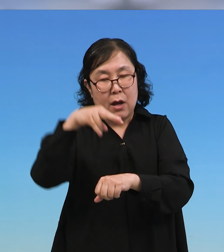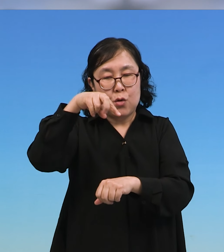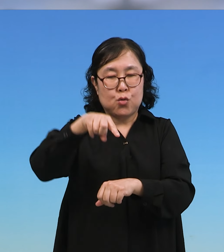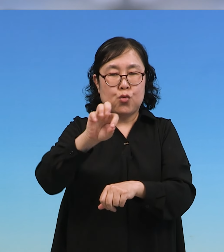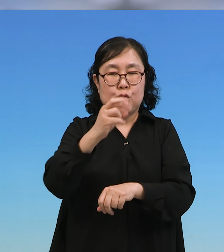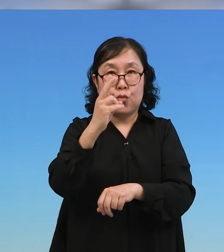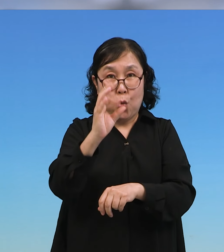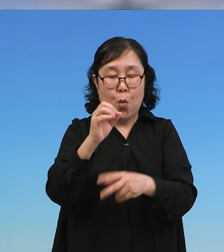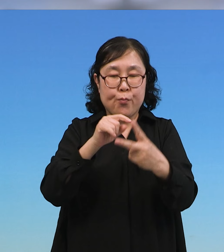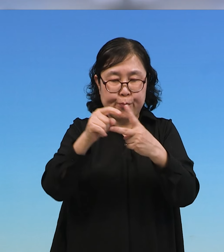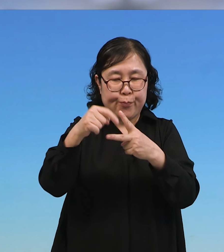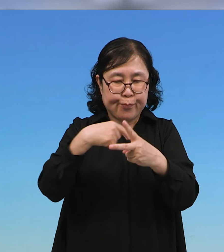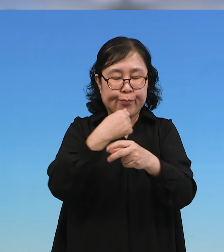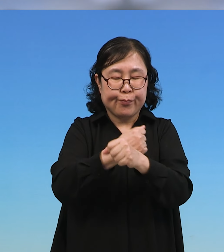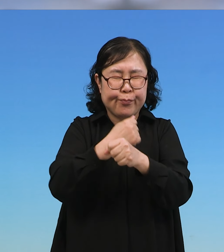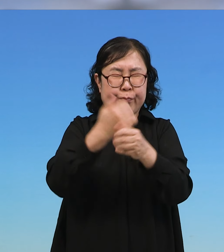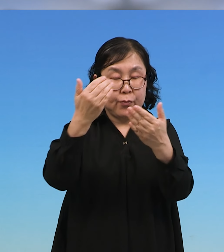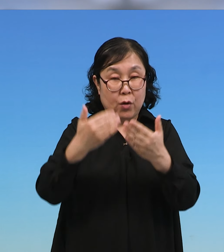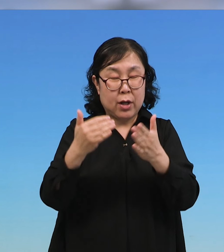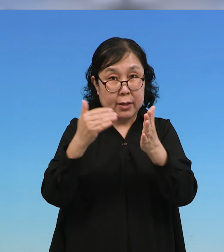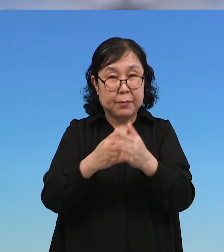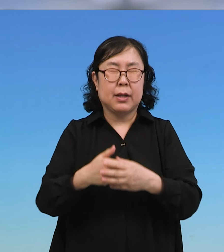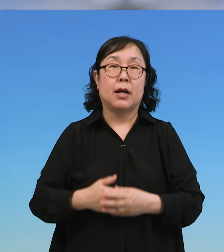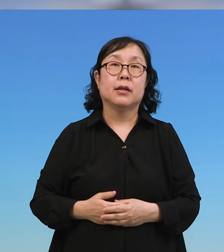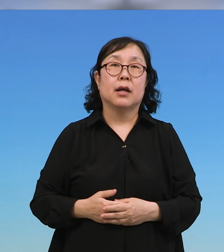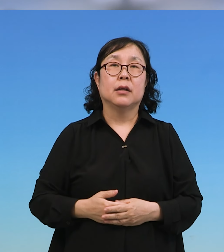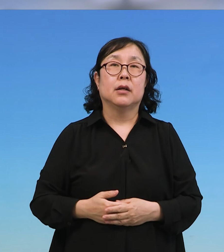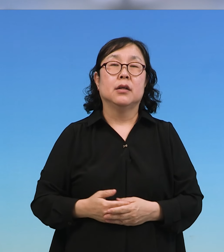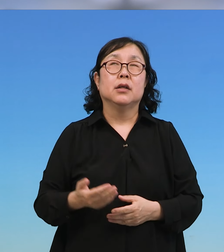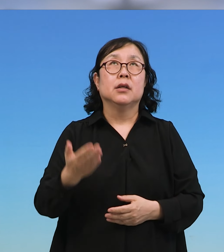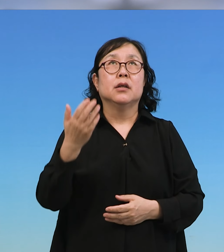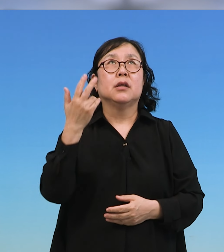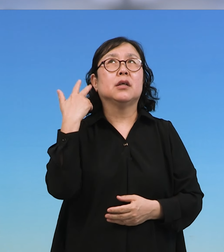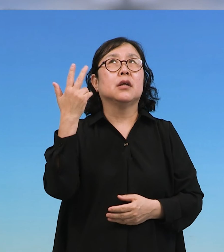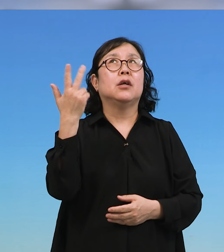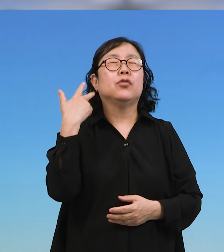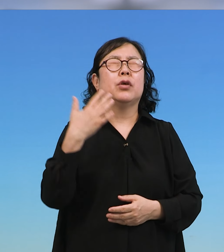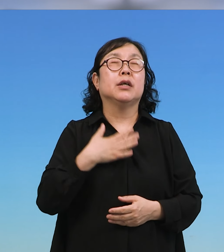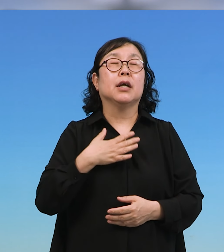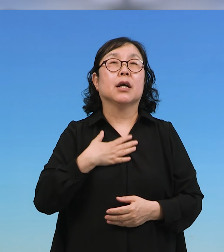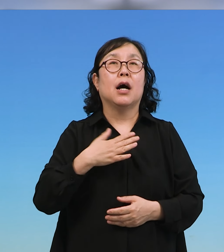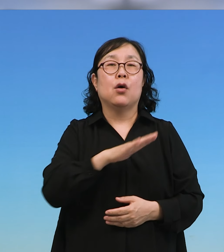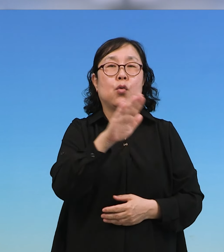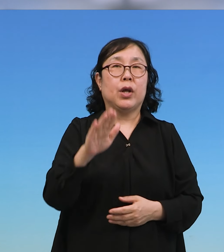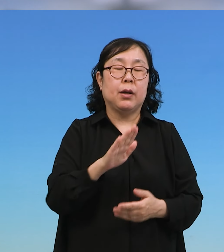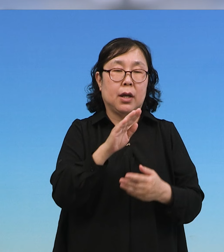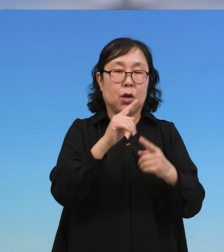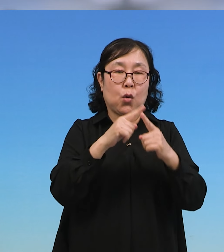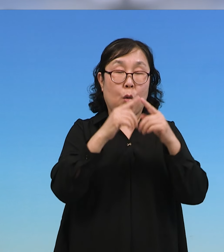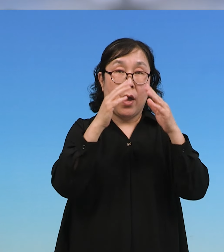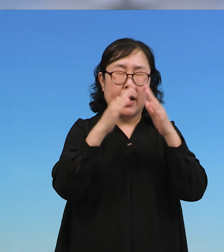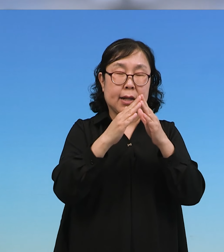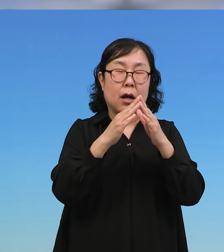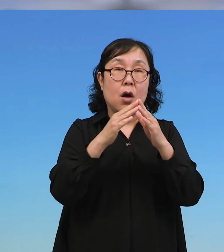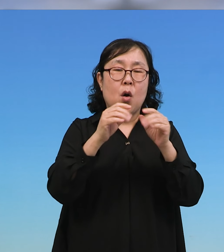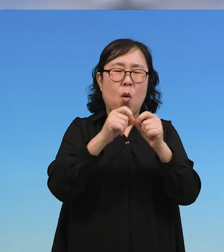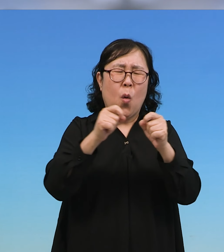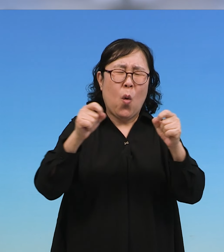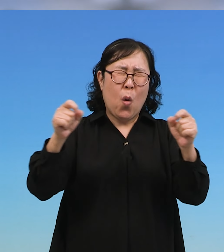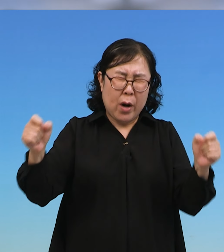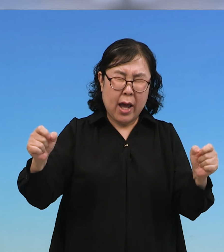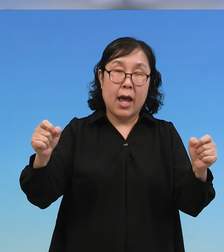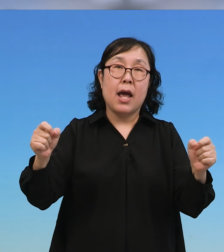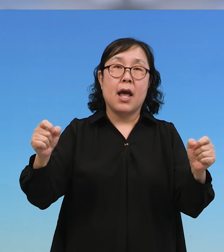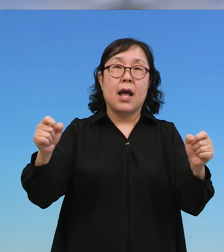지난주에 제가 우리 교회에서 오래 찬양 사역을 했던 목사님의 설교를 우연히 듣게 됐는데요. 참 우리